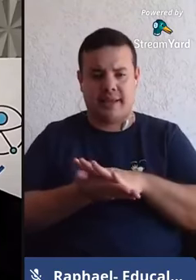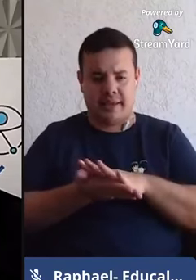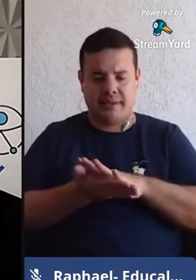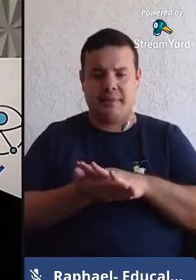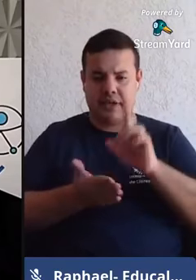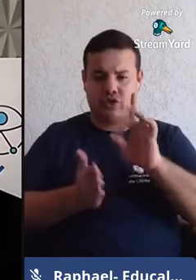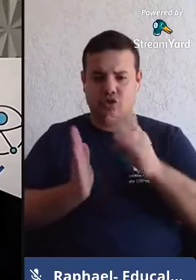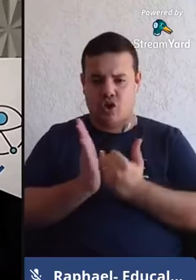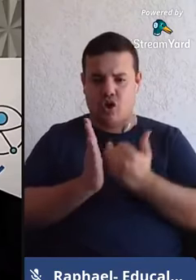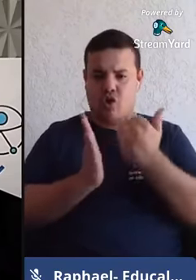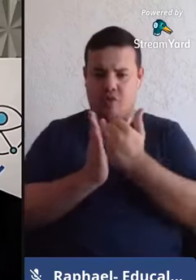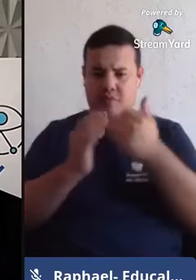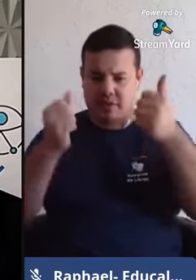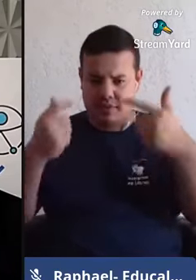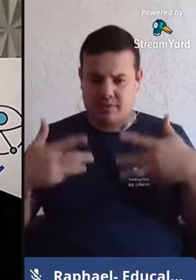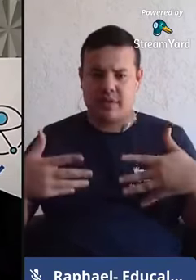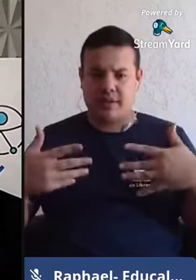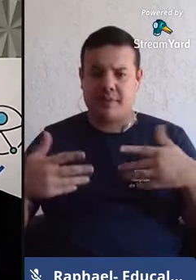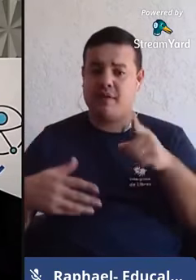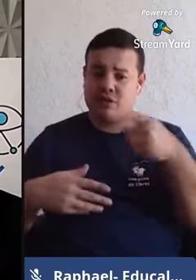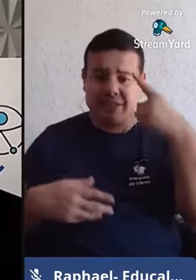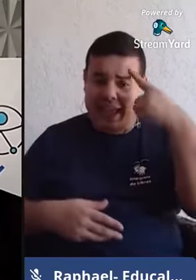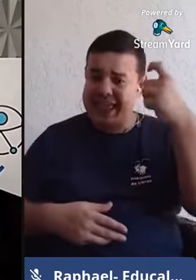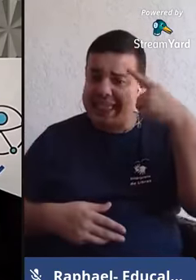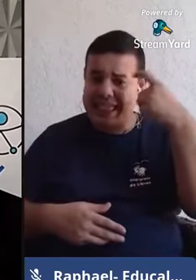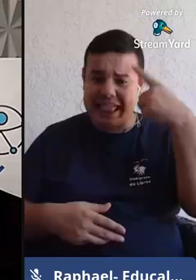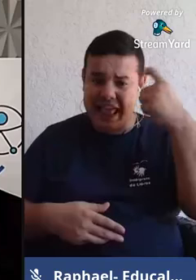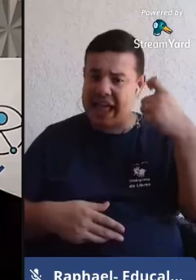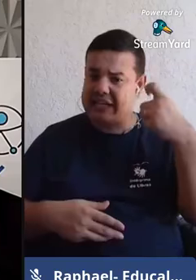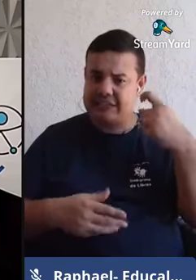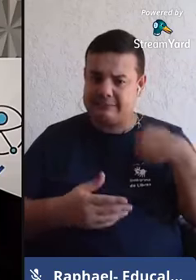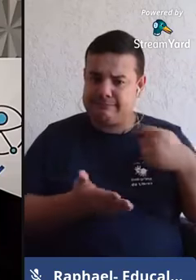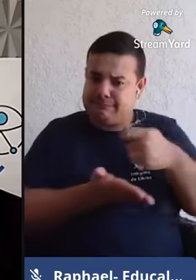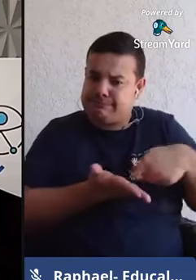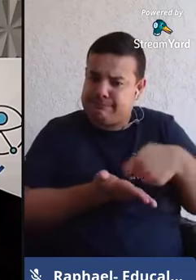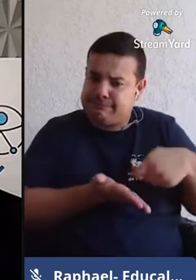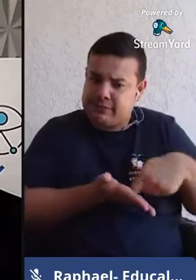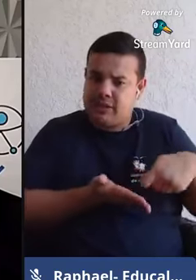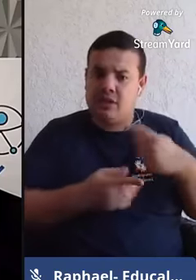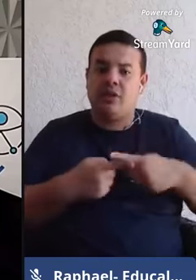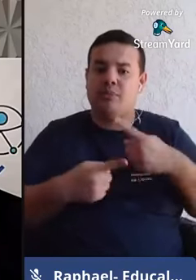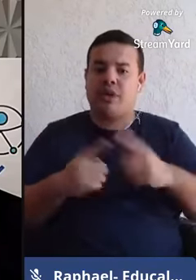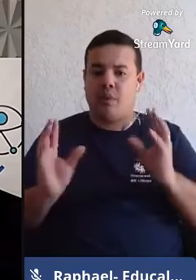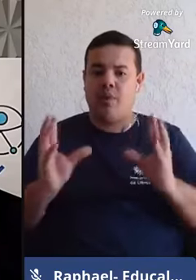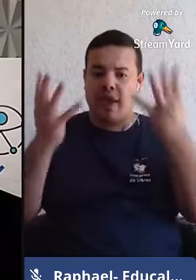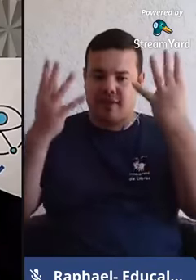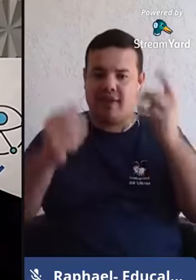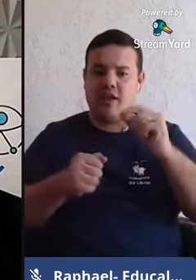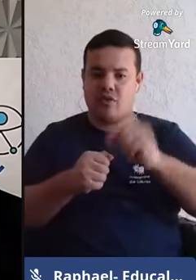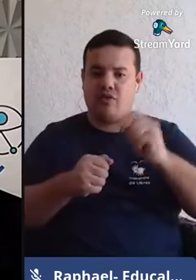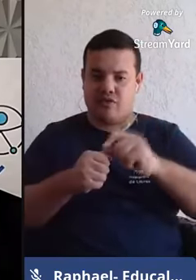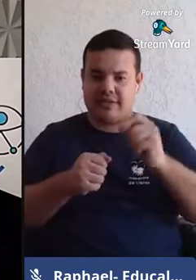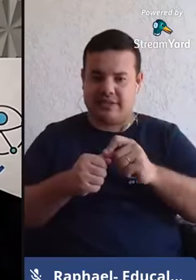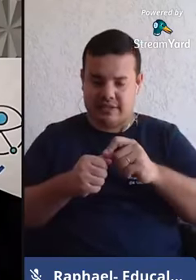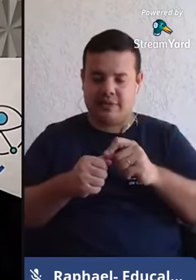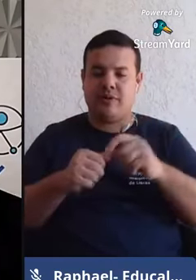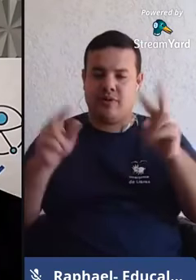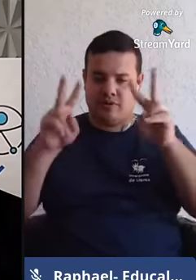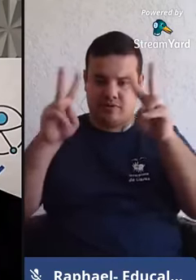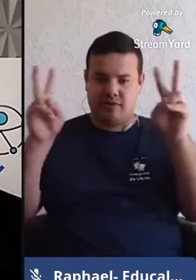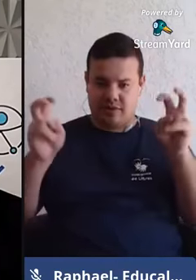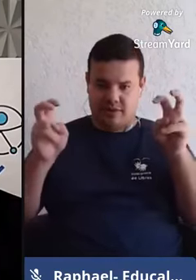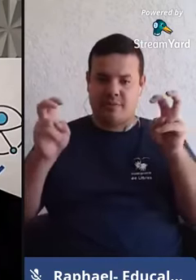raciocínio aqui, você está me dando grandes ideias pelo seguinte, a gente ia fazer um evento chamado A Dimensão Política da